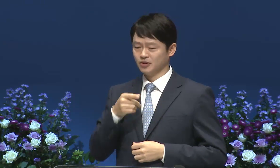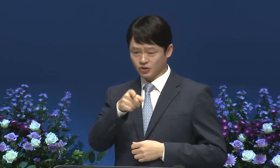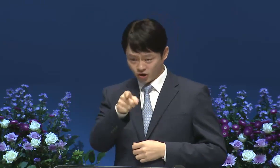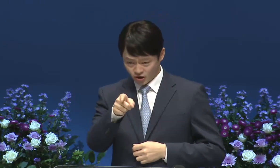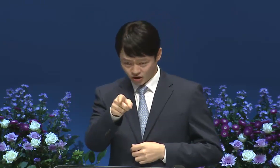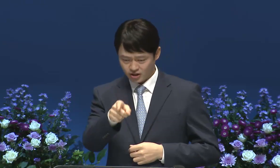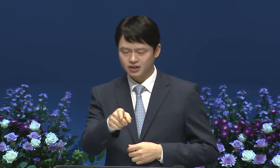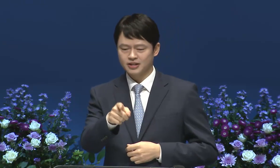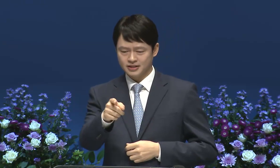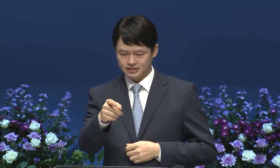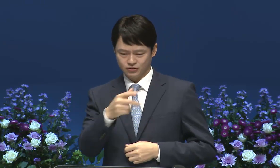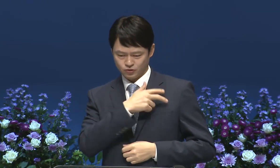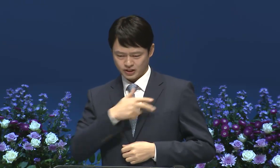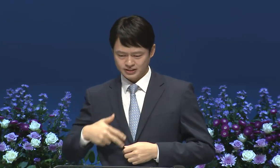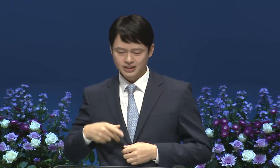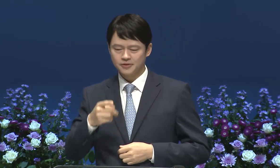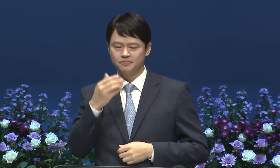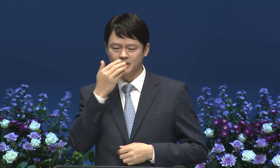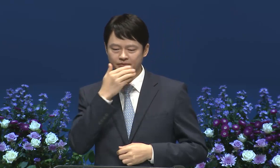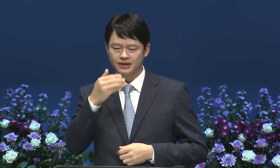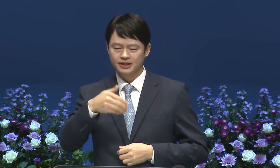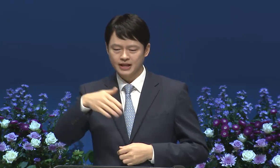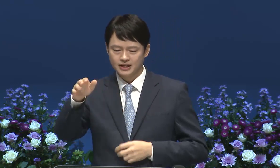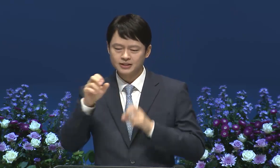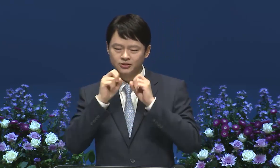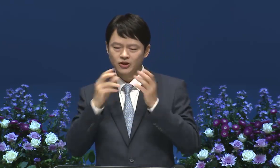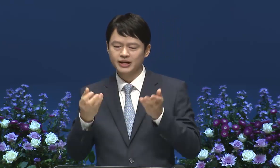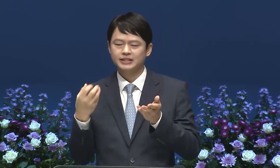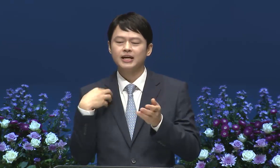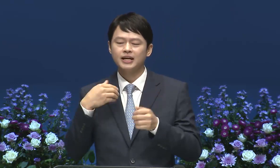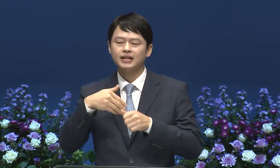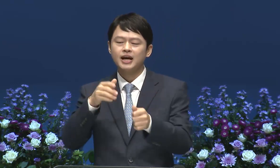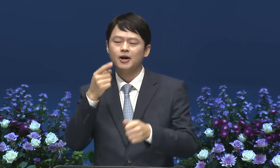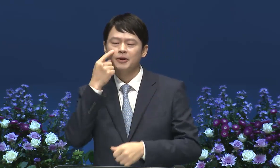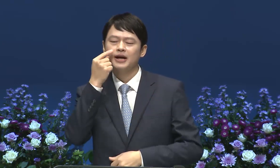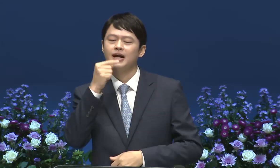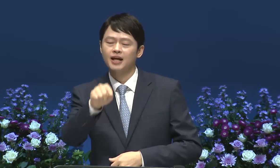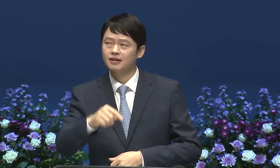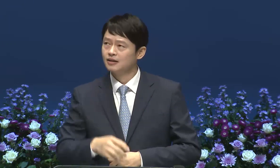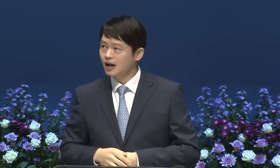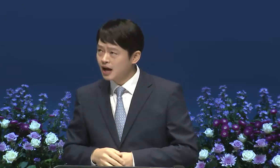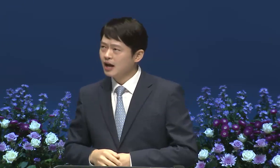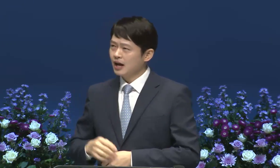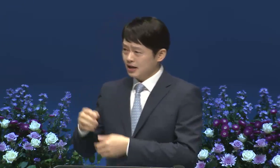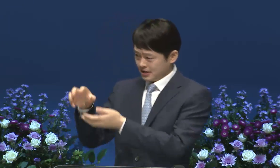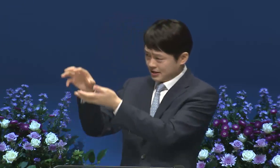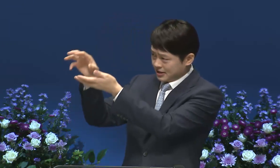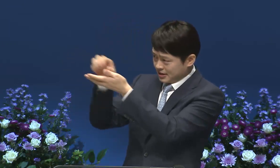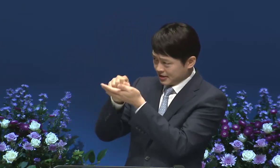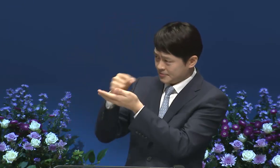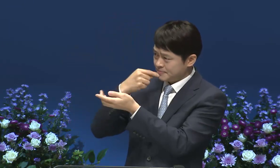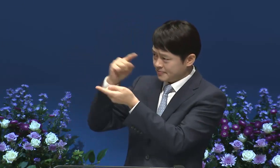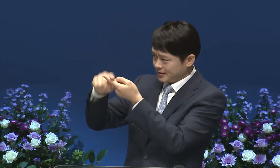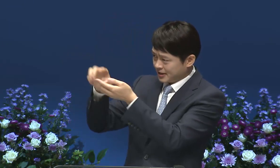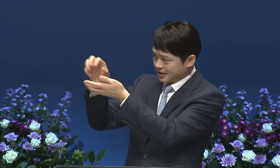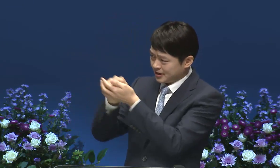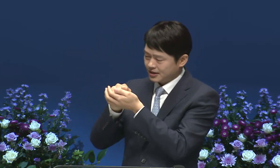가지 기도하는 부분도 있었지만 정은주 목사님과 상담을 하던 중 팔라완 선교에